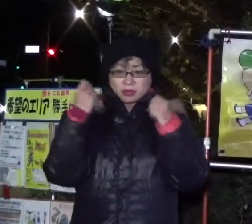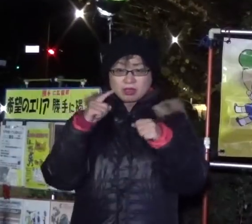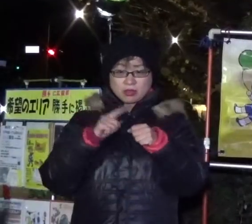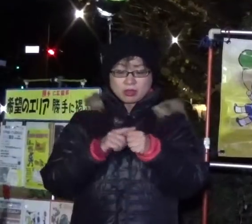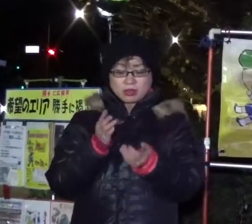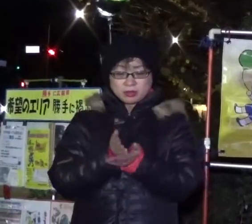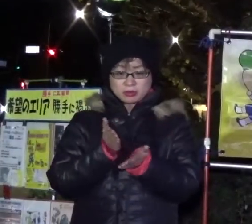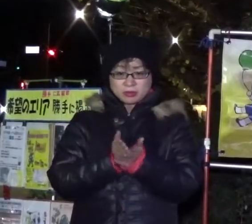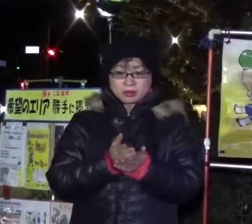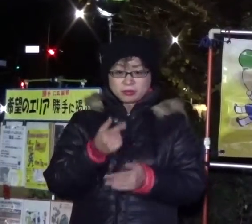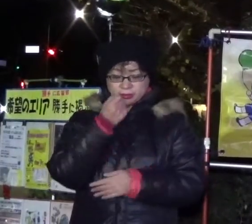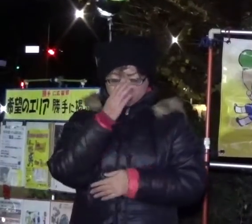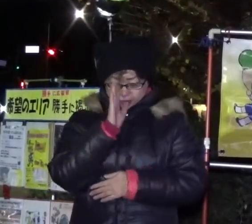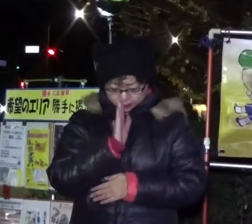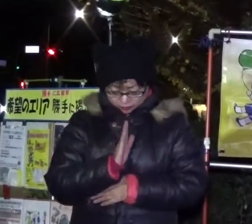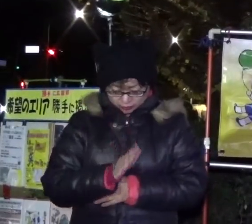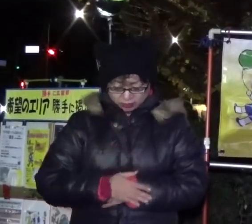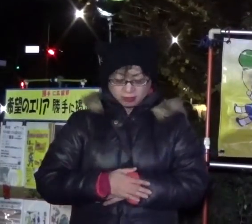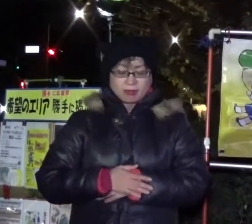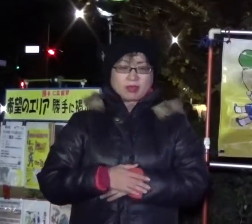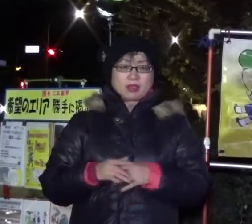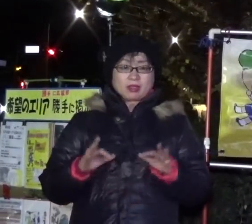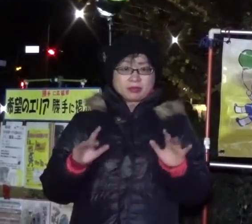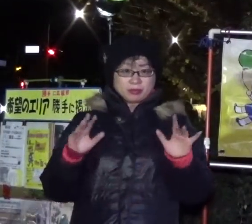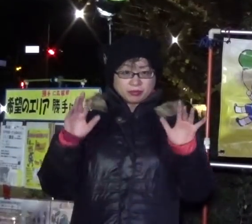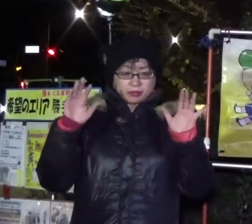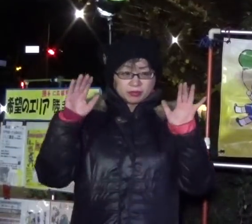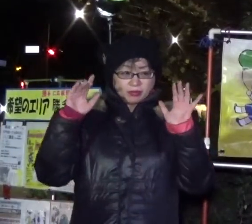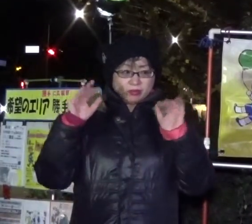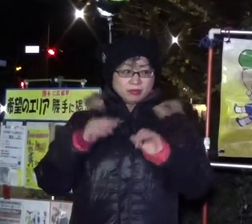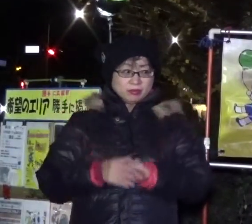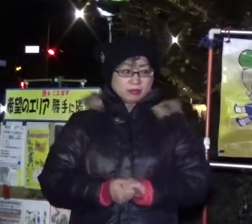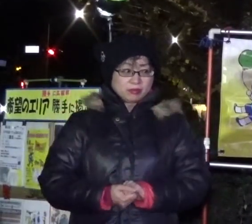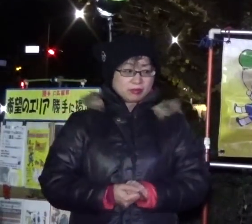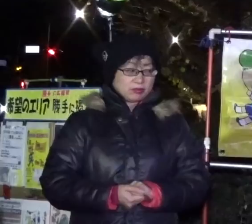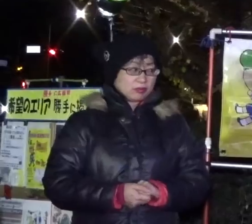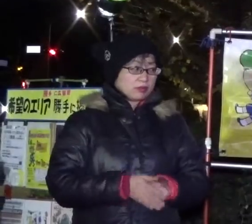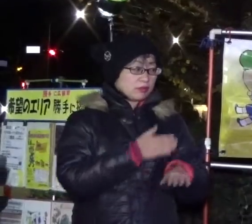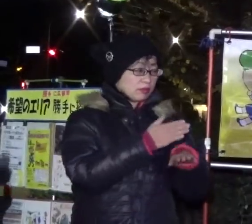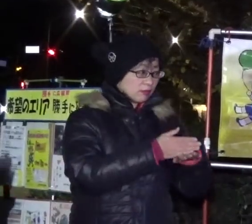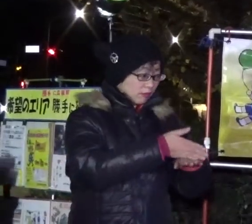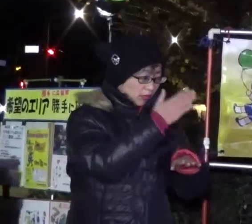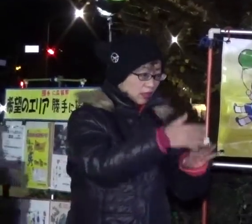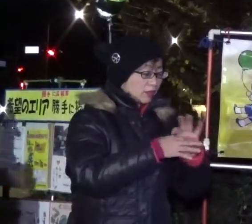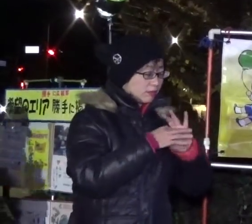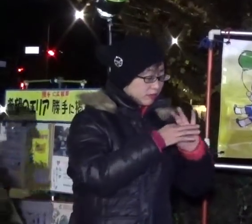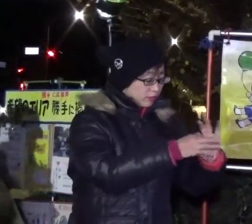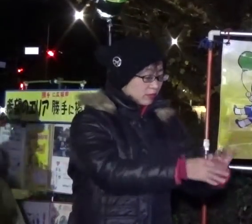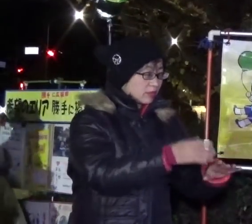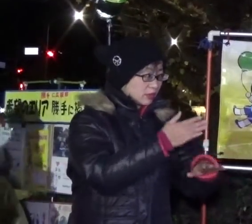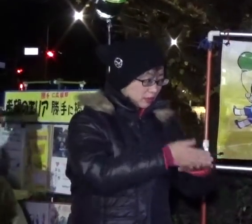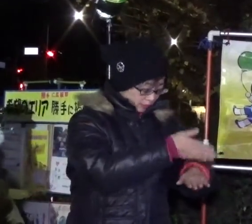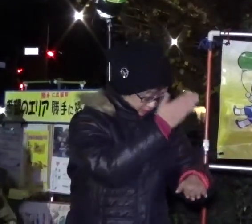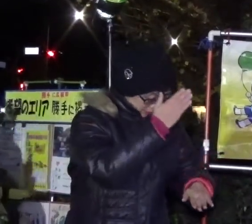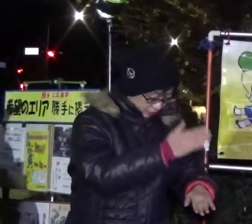させていただいて申し訳ありませんでした。スタッフの皆さん、本当にありがとうございました。ありがとうございました。